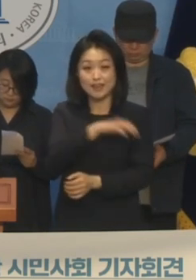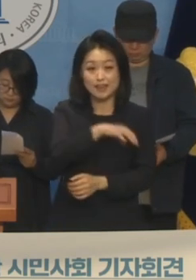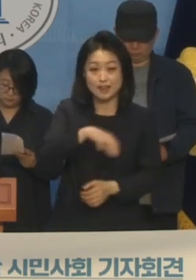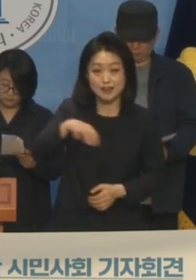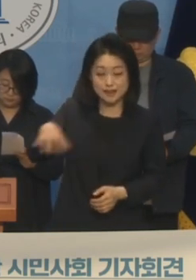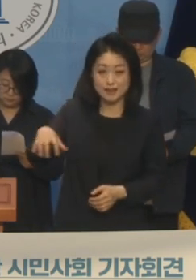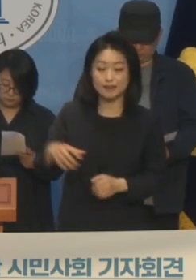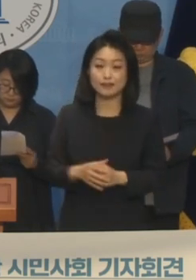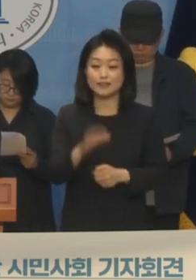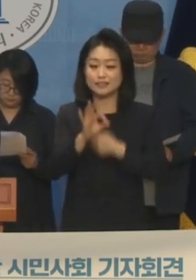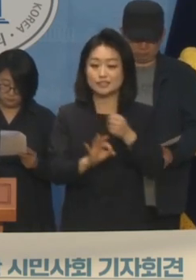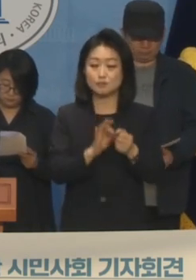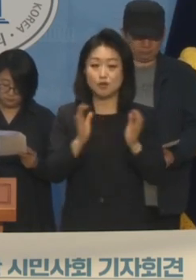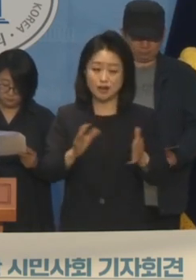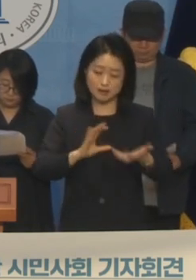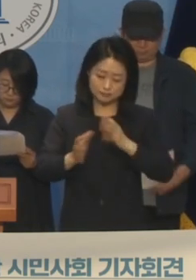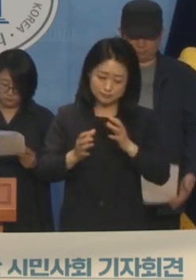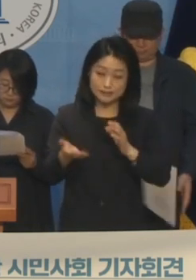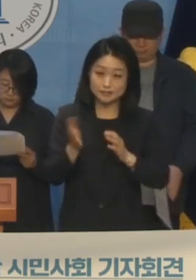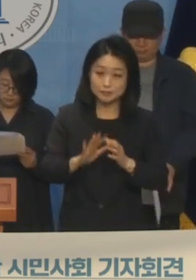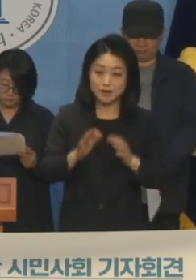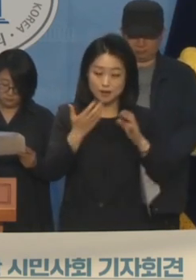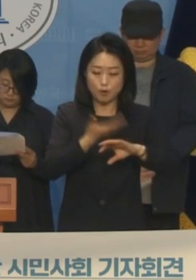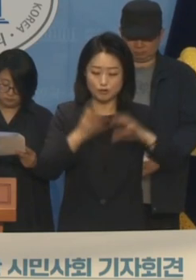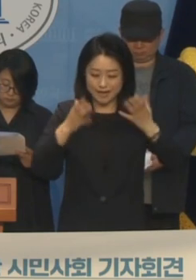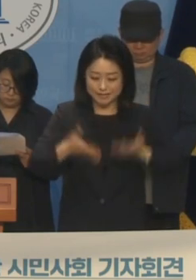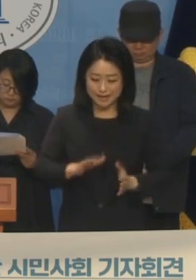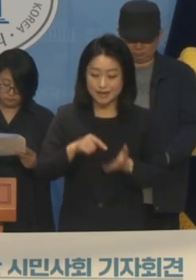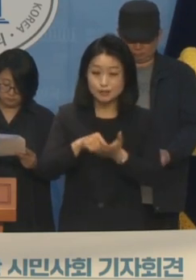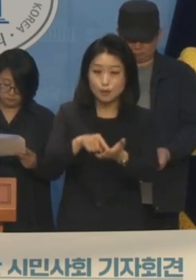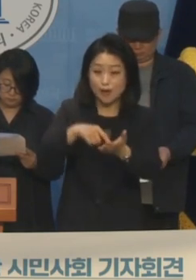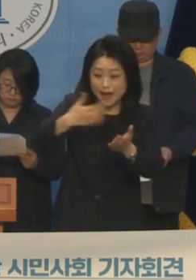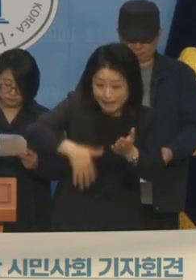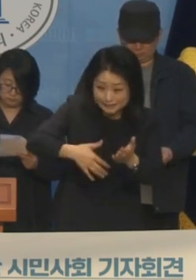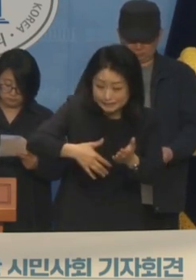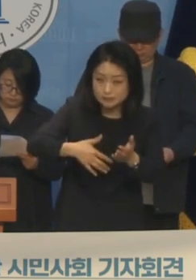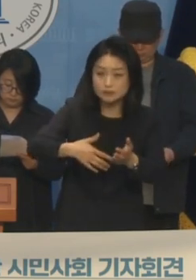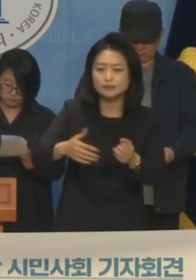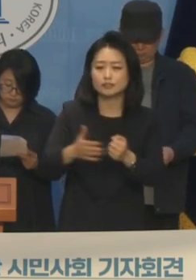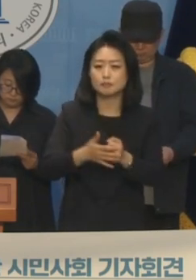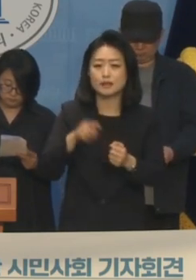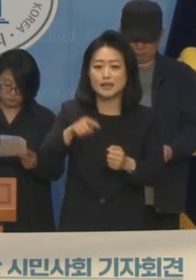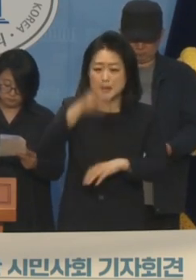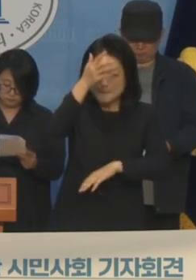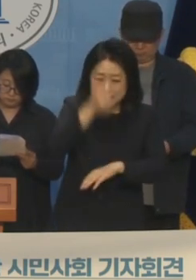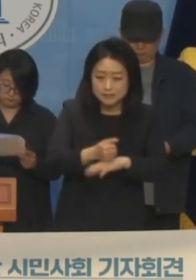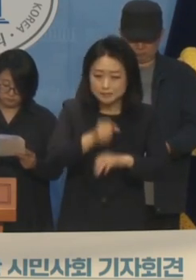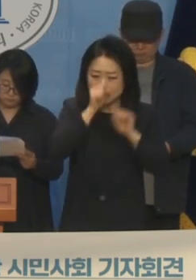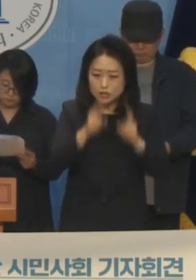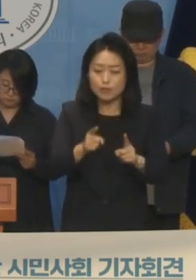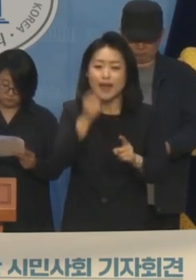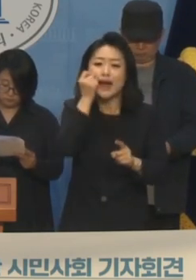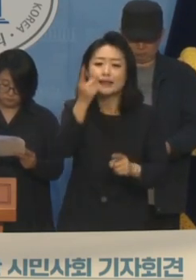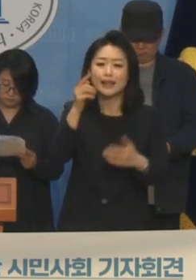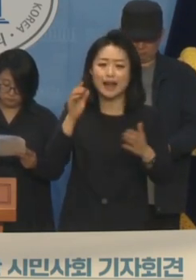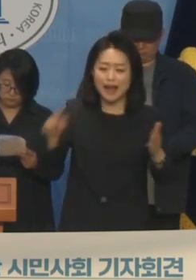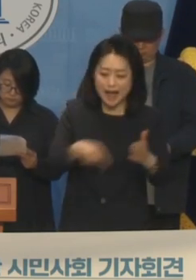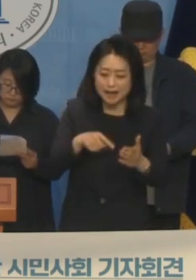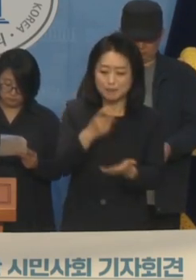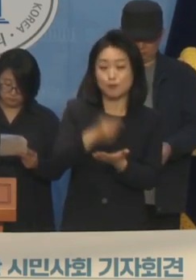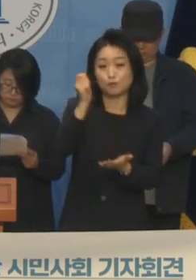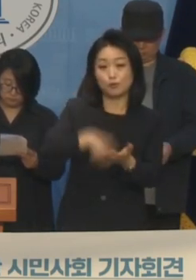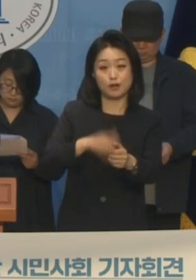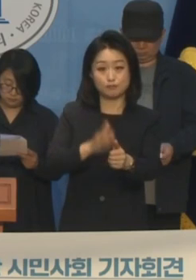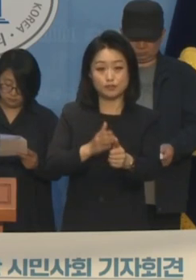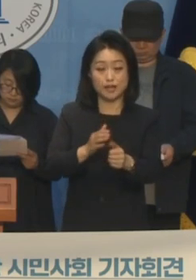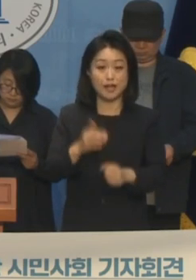사회의 숙제인 외국인 아동의 출생 등록을 입법화할 수 있는 마지막 기회를 저버리지 않기를 바란다. 한국 법은